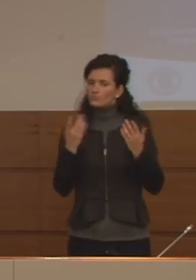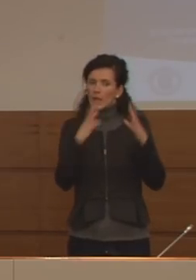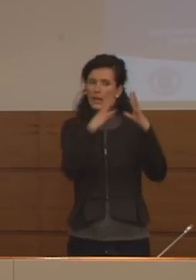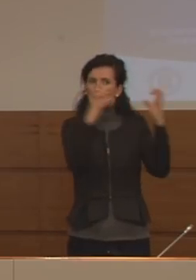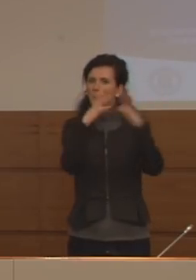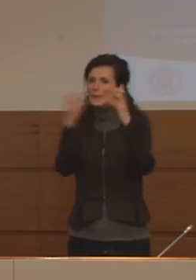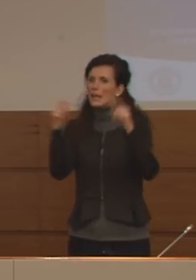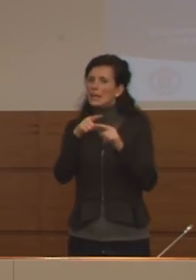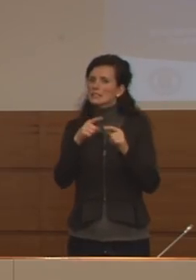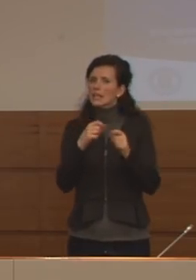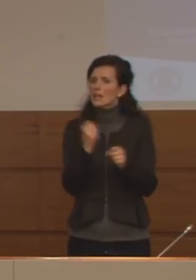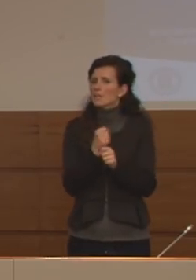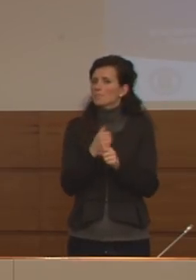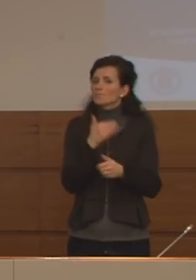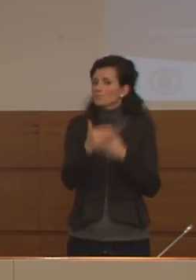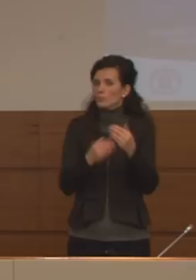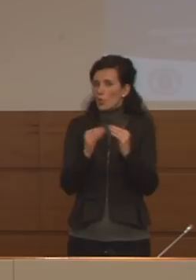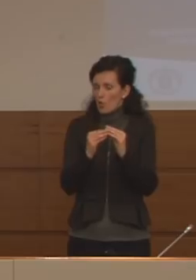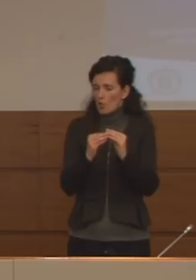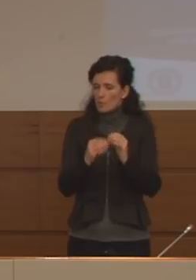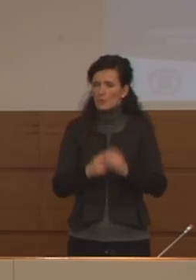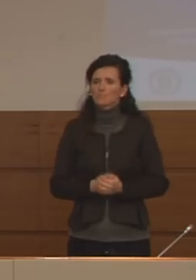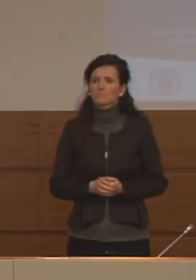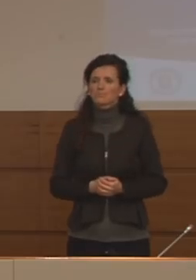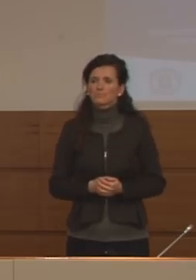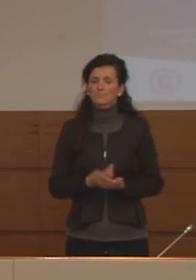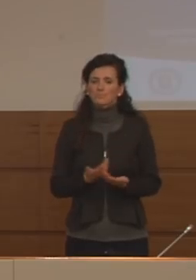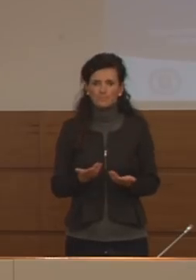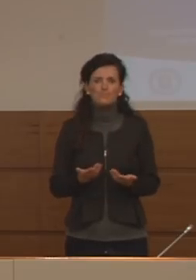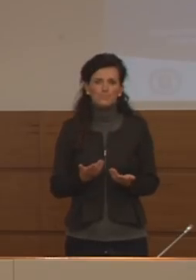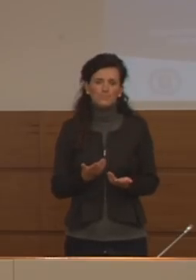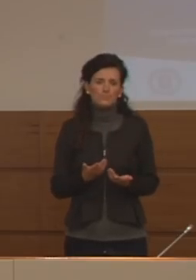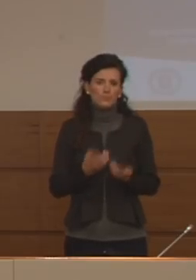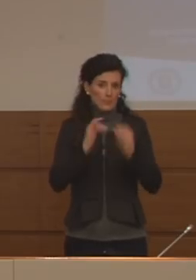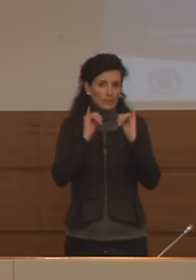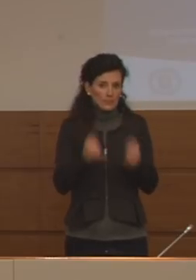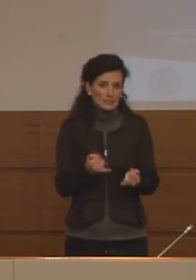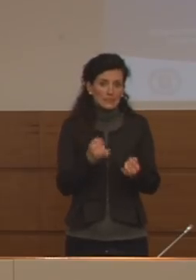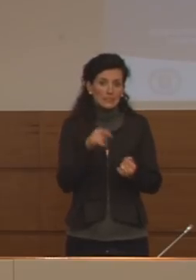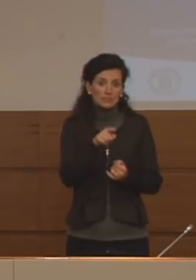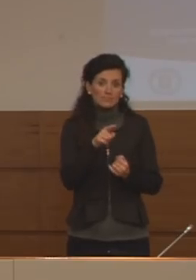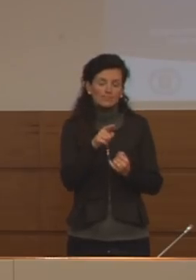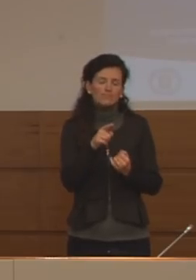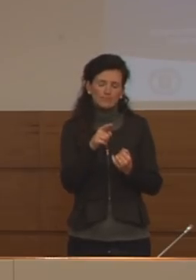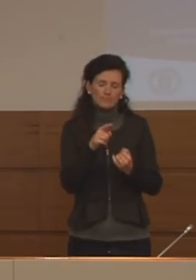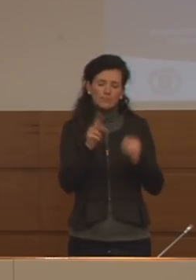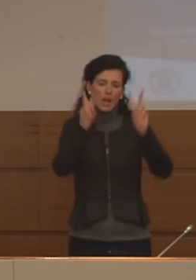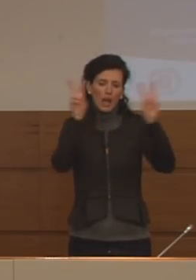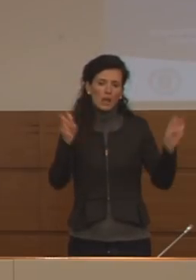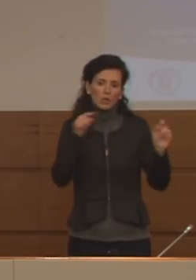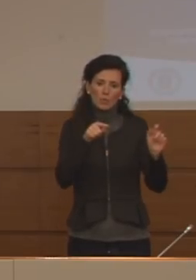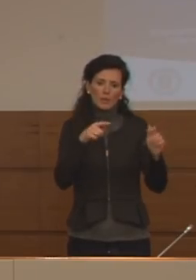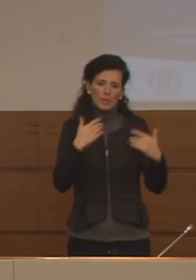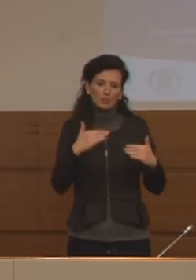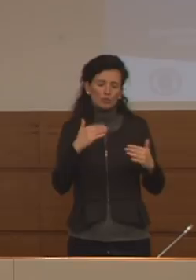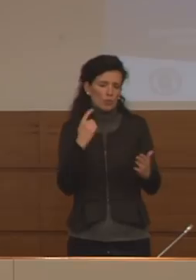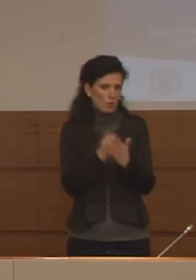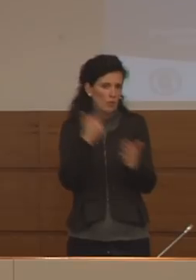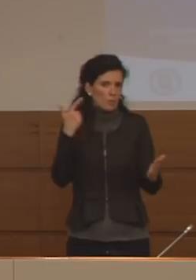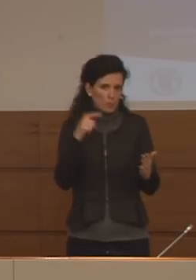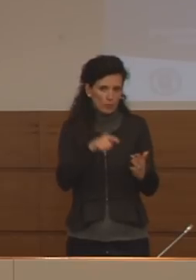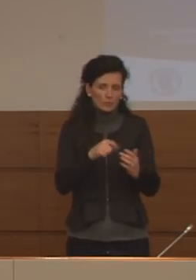imprese assolutamente sì in questo è un tema centrale ed è